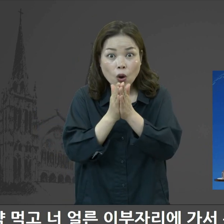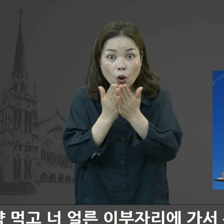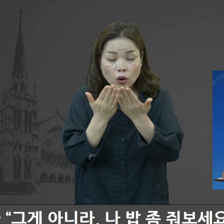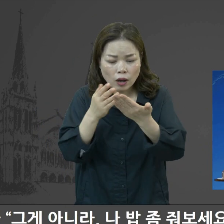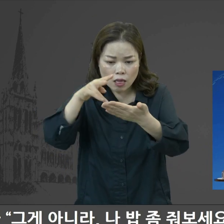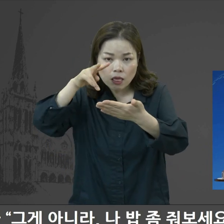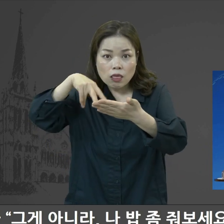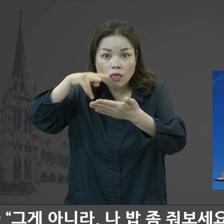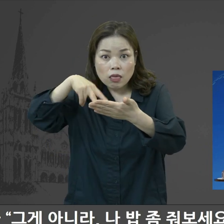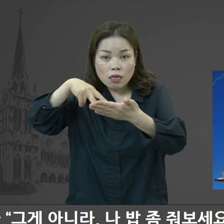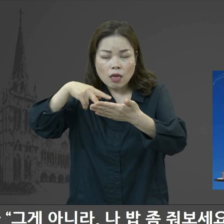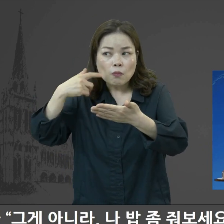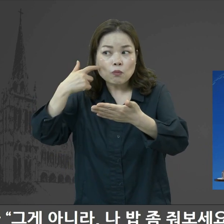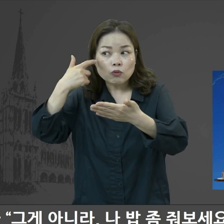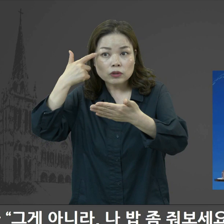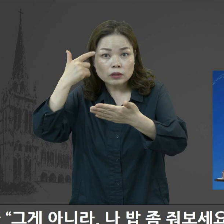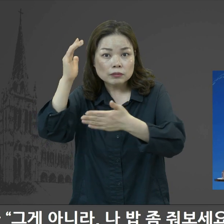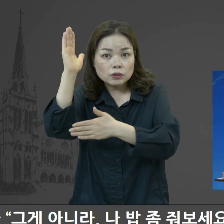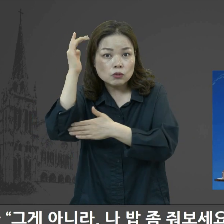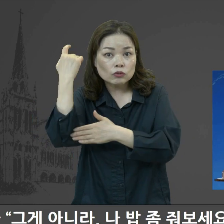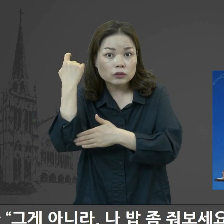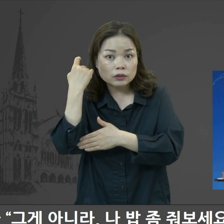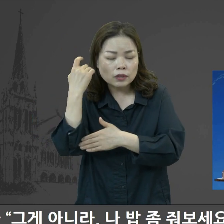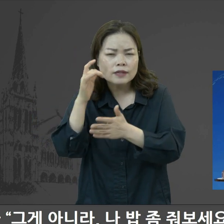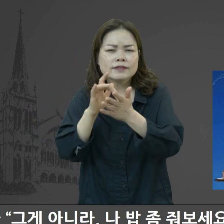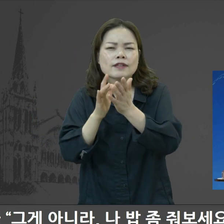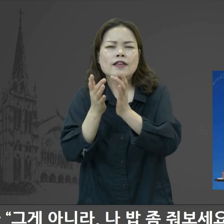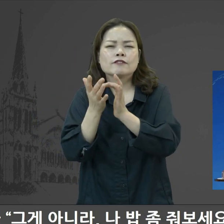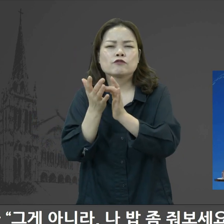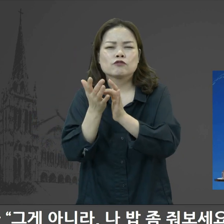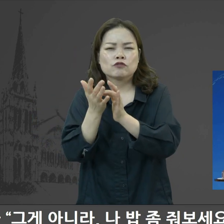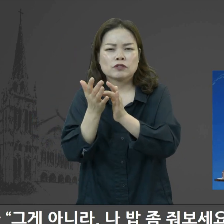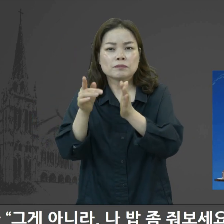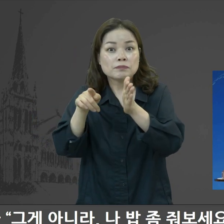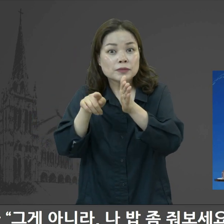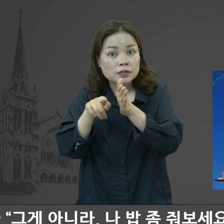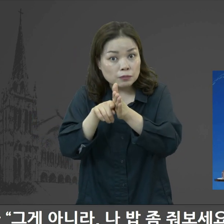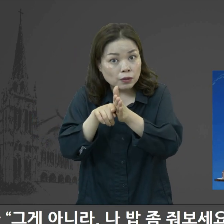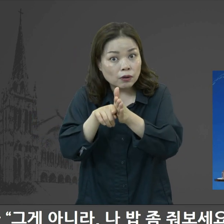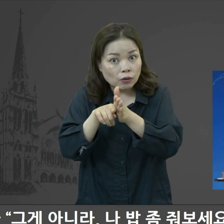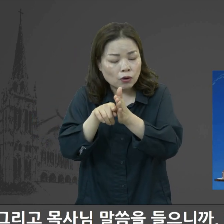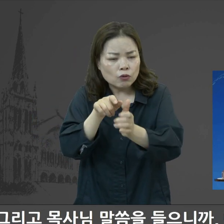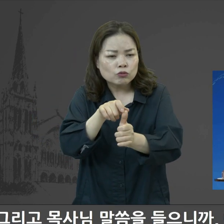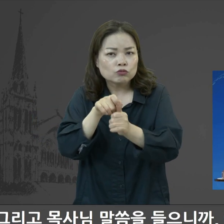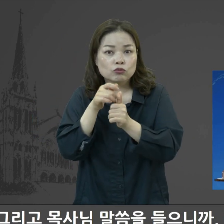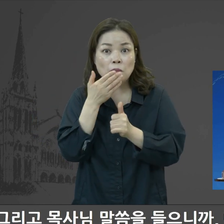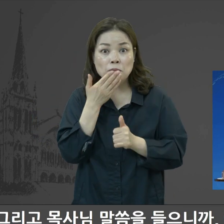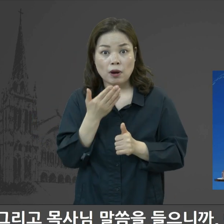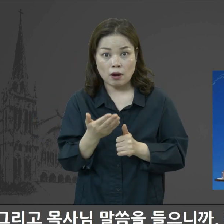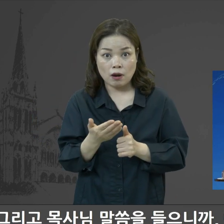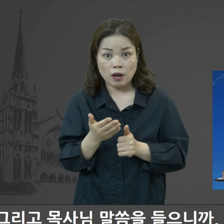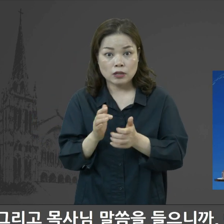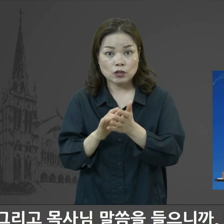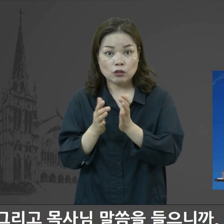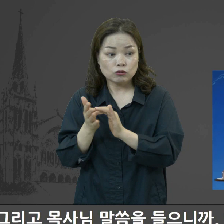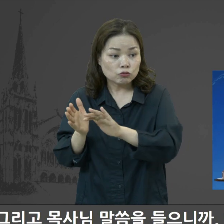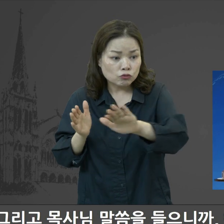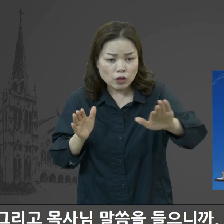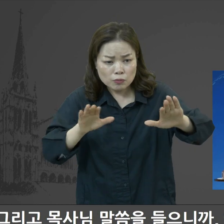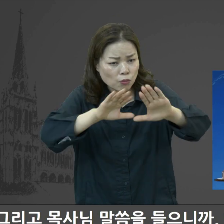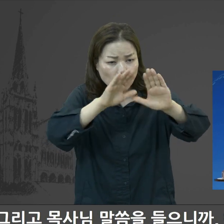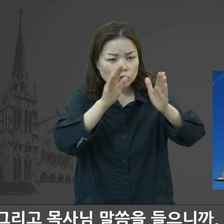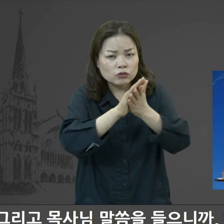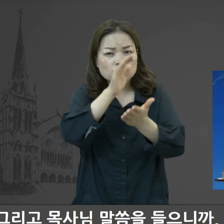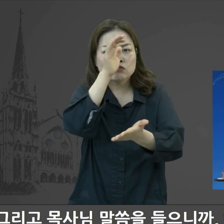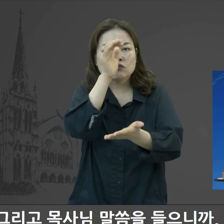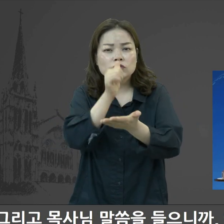성경을 읽으니까 그리고 목사님 말씀을 들으니까 예수님을 이렇게 믿으면 구원도 받지만요 예수님이 우리의 모든